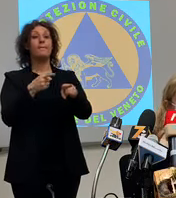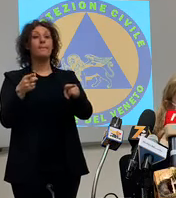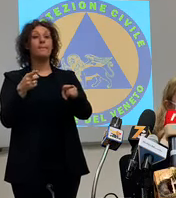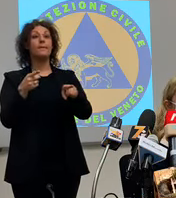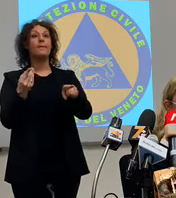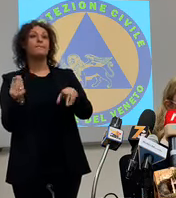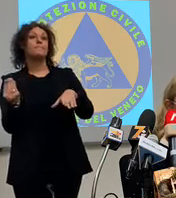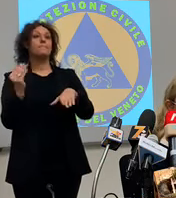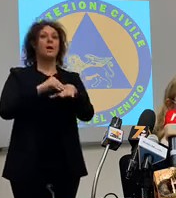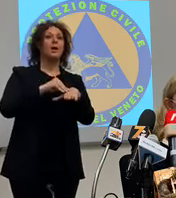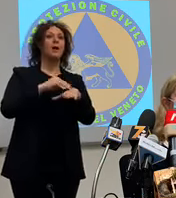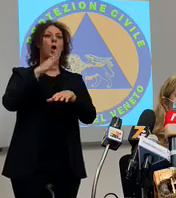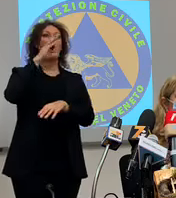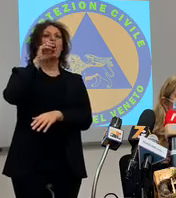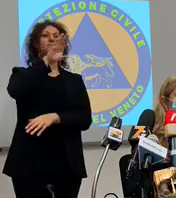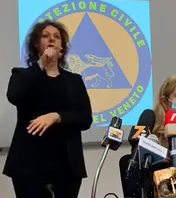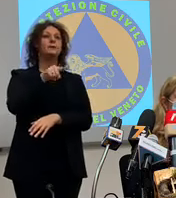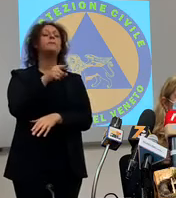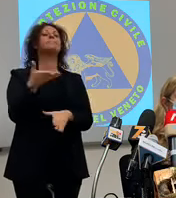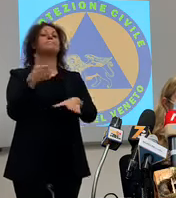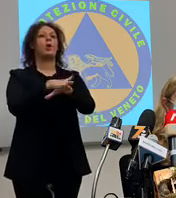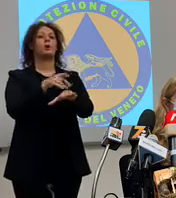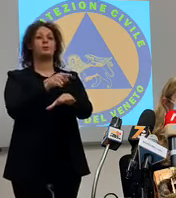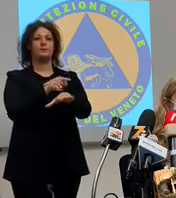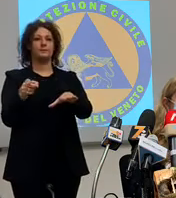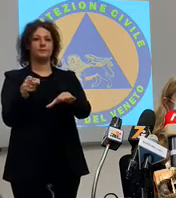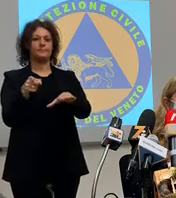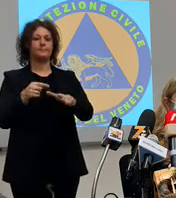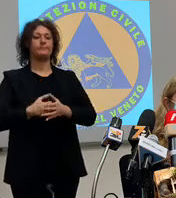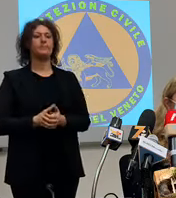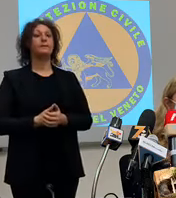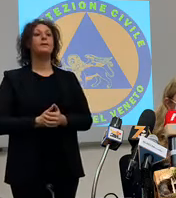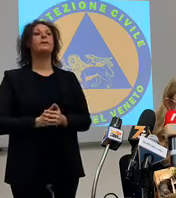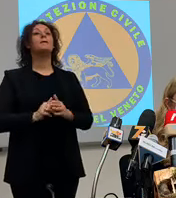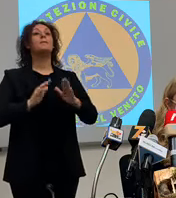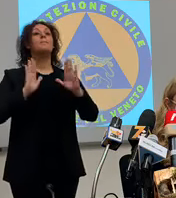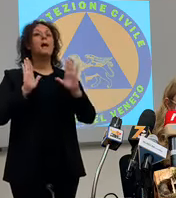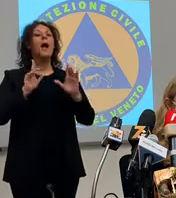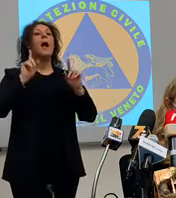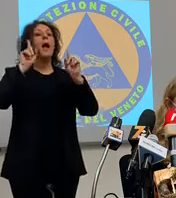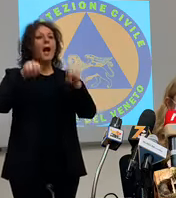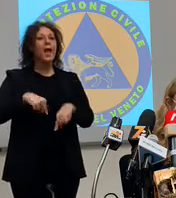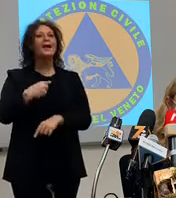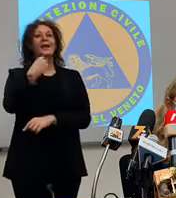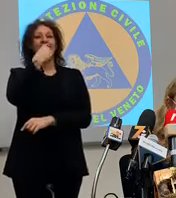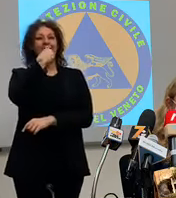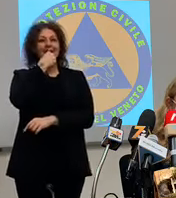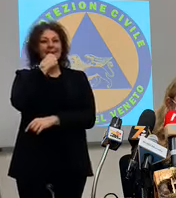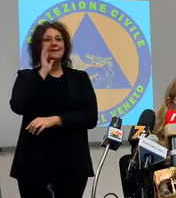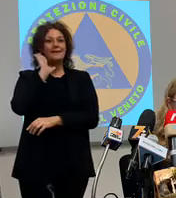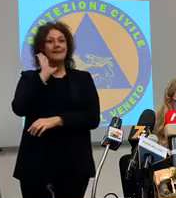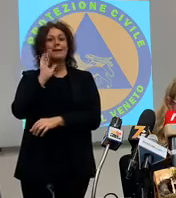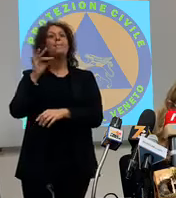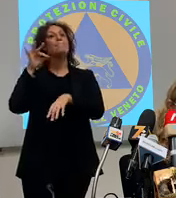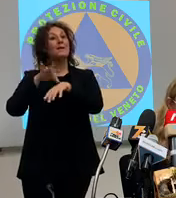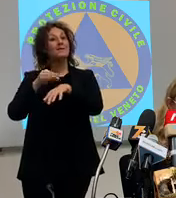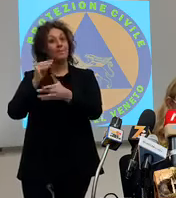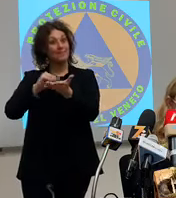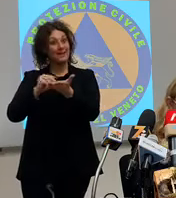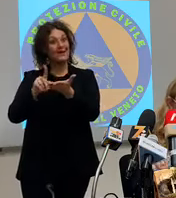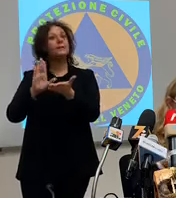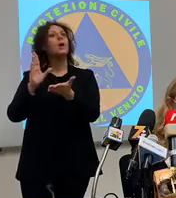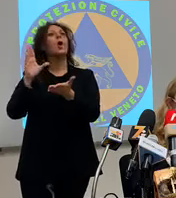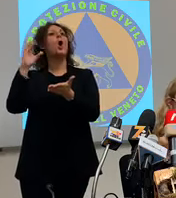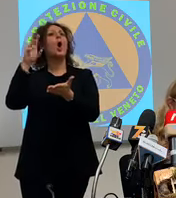una diagnosi di covid ma si è visto che anche se non c'è stata una diagnosi precisa di covid cioè il covid associato comunque